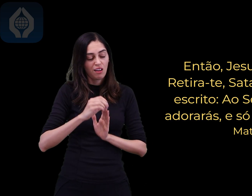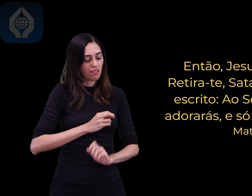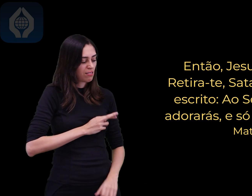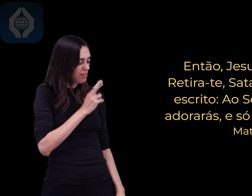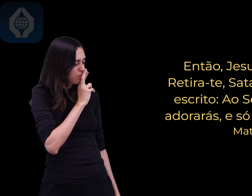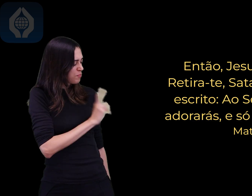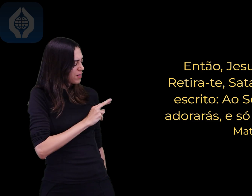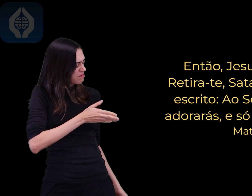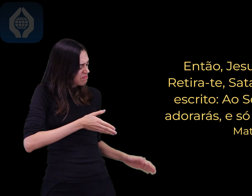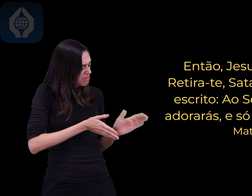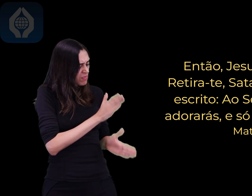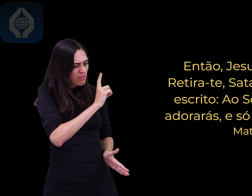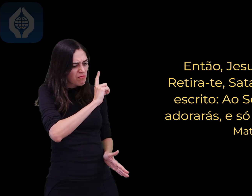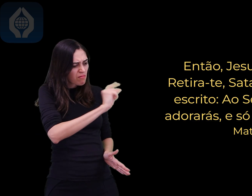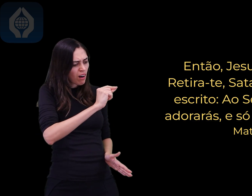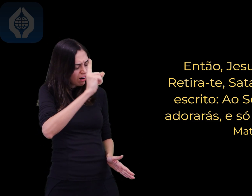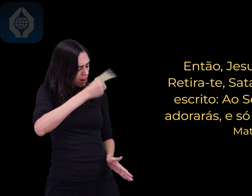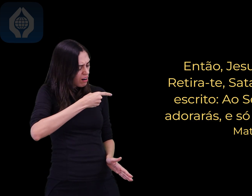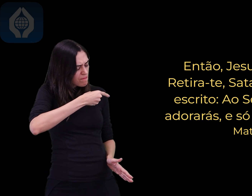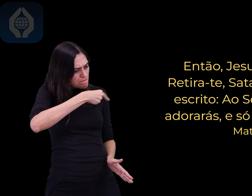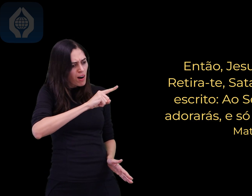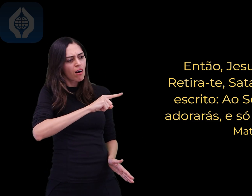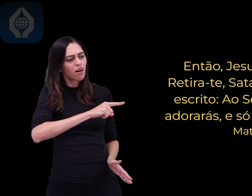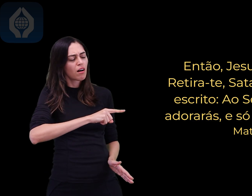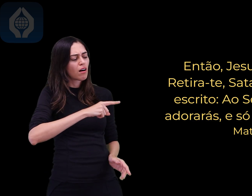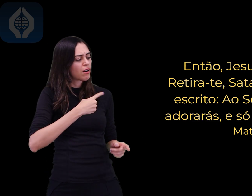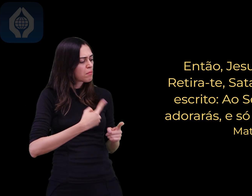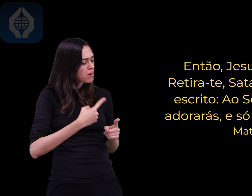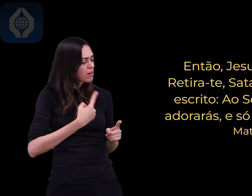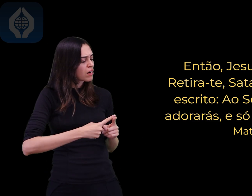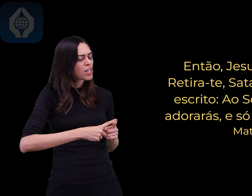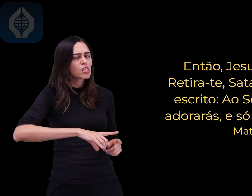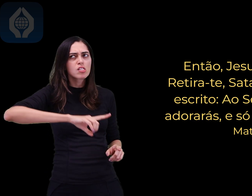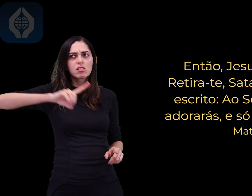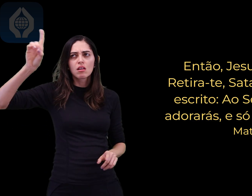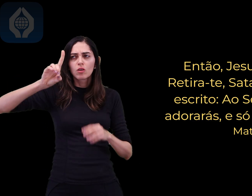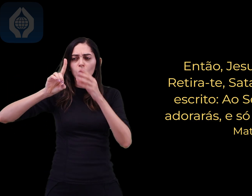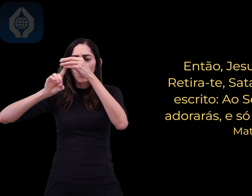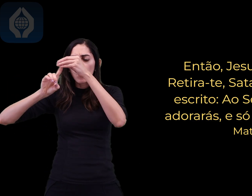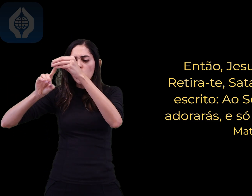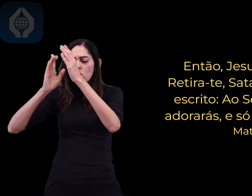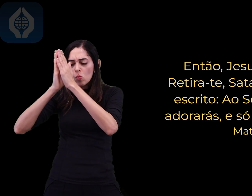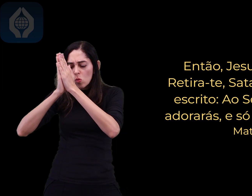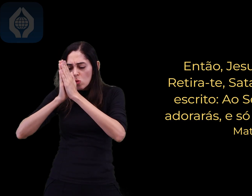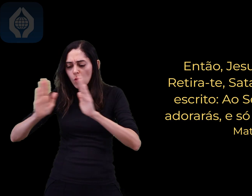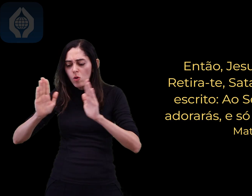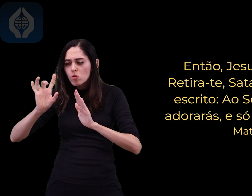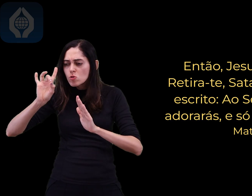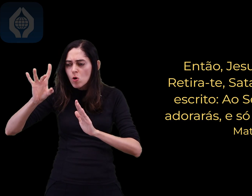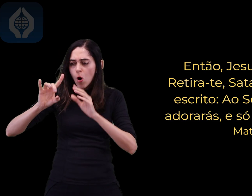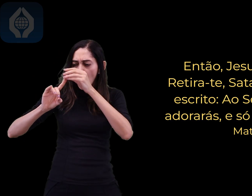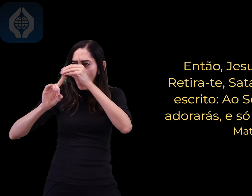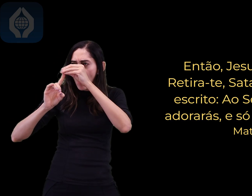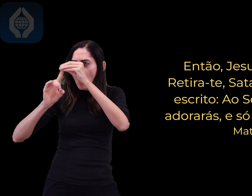retira-te, Satanás, porque está escrito, ao Senhor teu Deus adorarás e só a ele darás